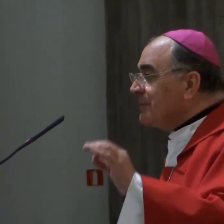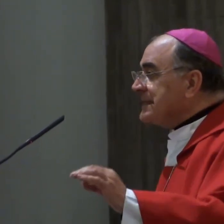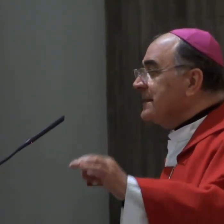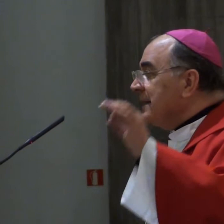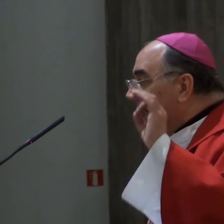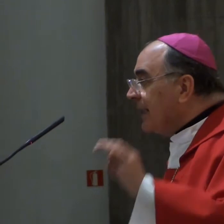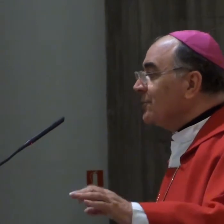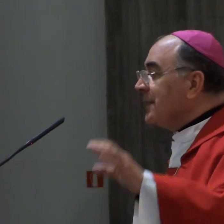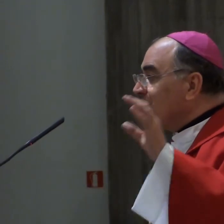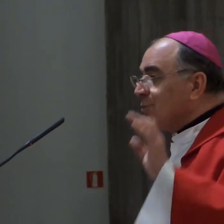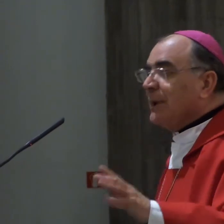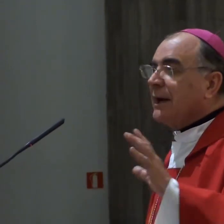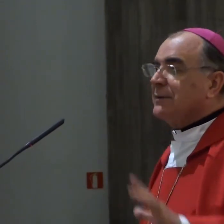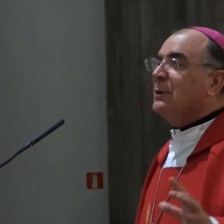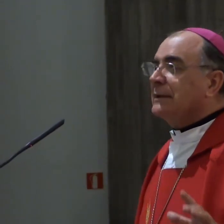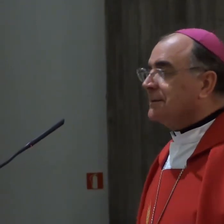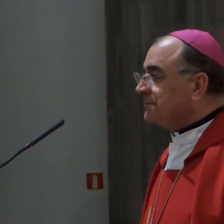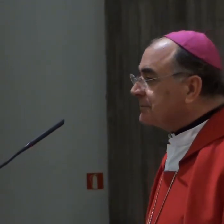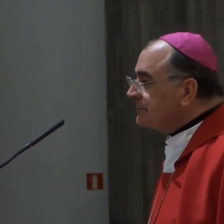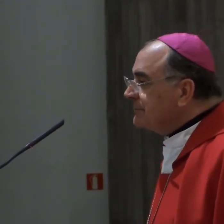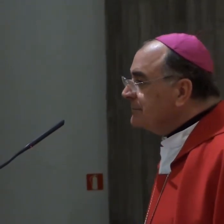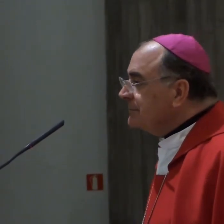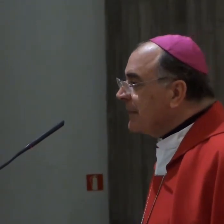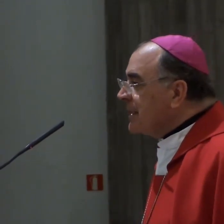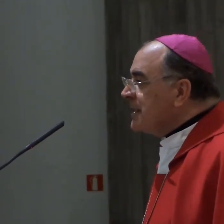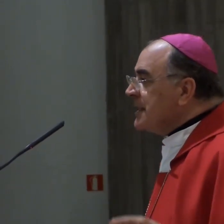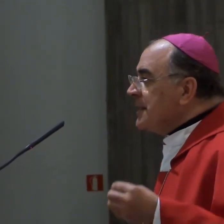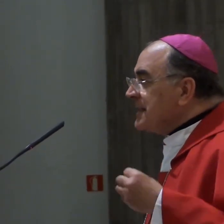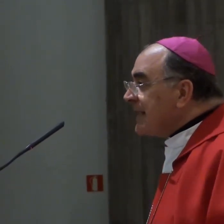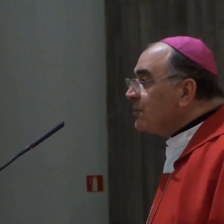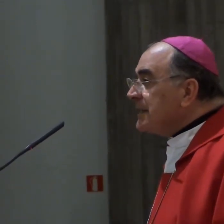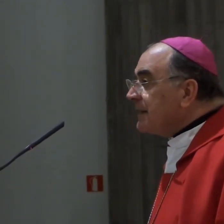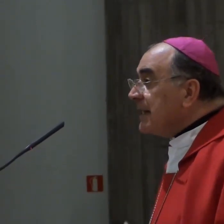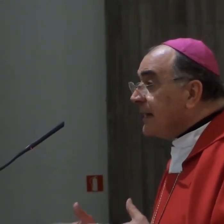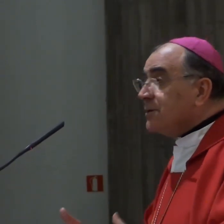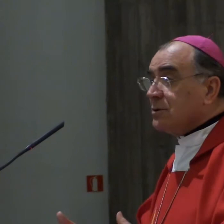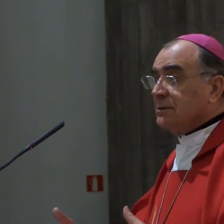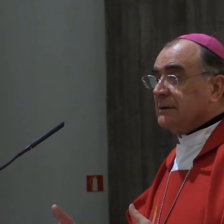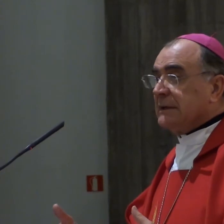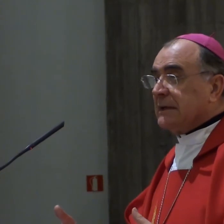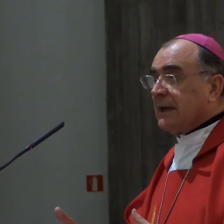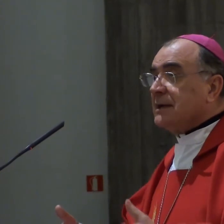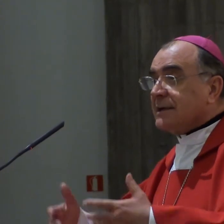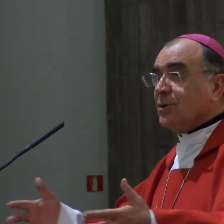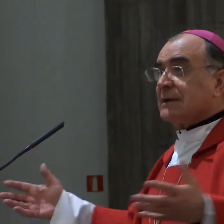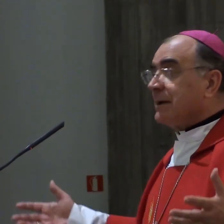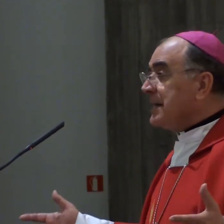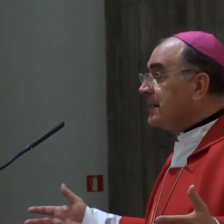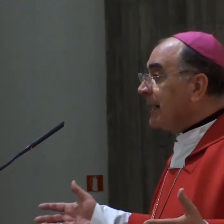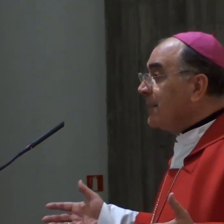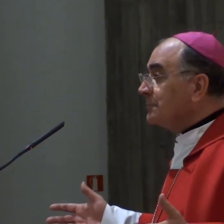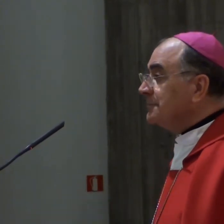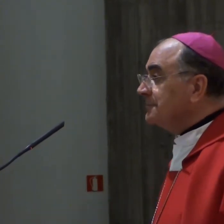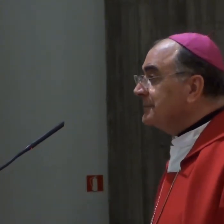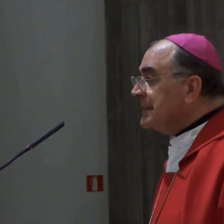los hombres dejaron de construir la ciudad dejaron de hacer aquello que el señor